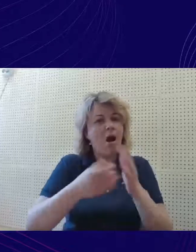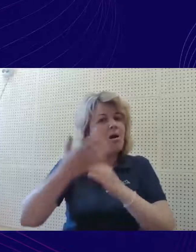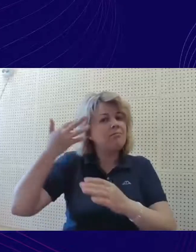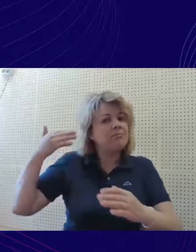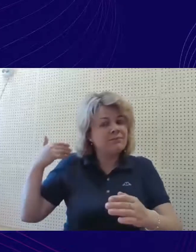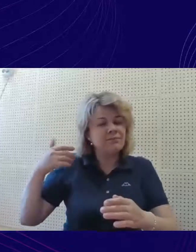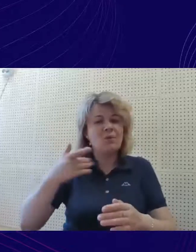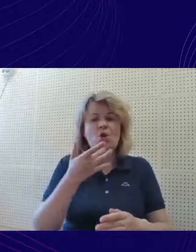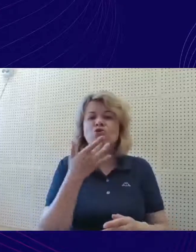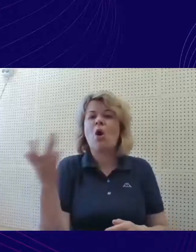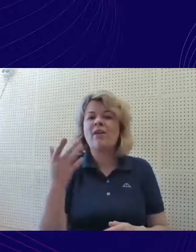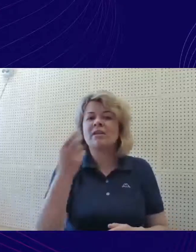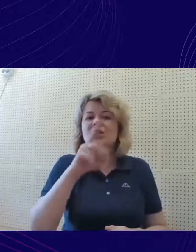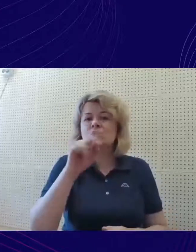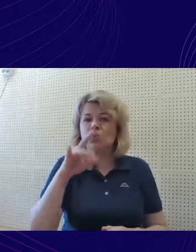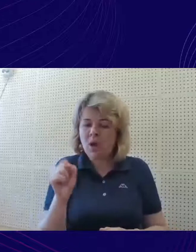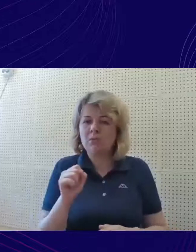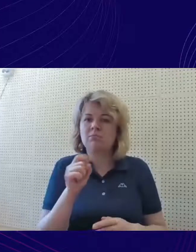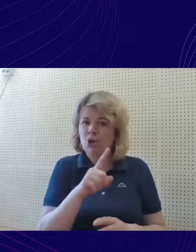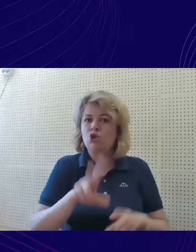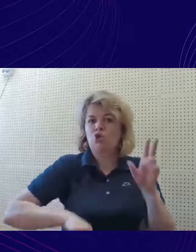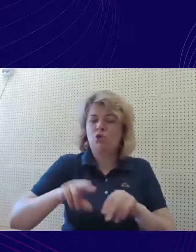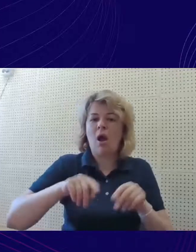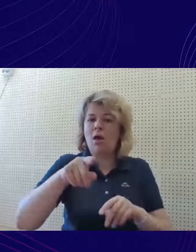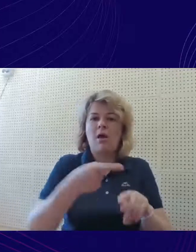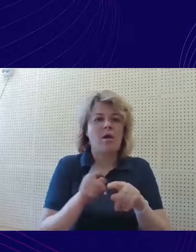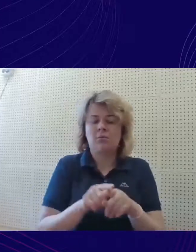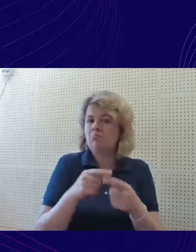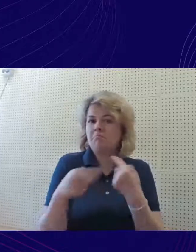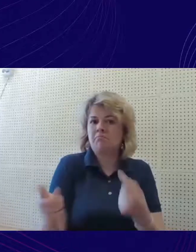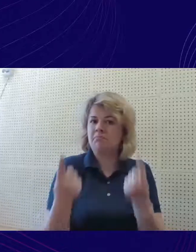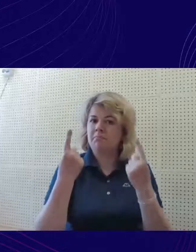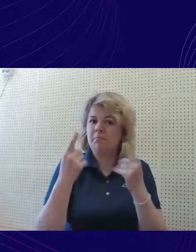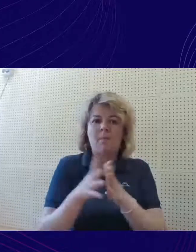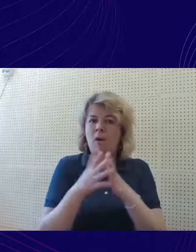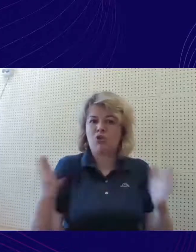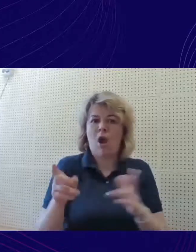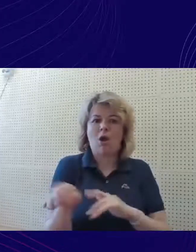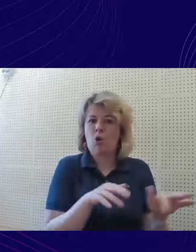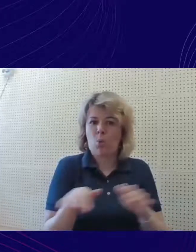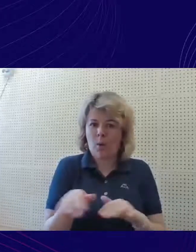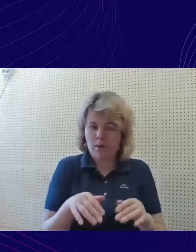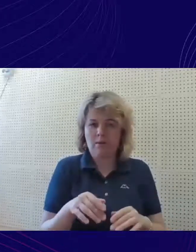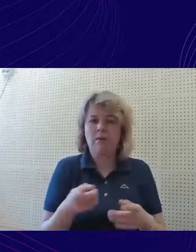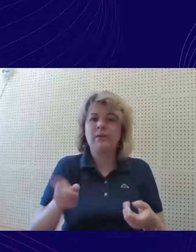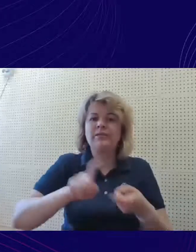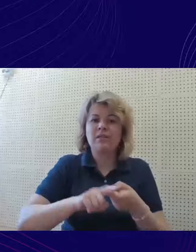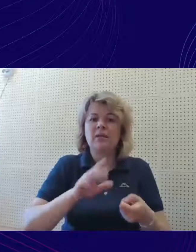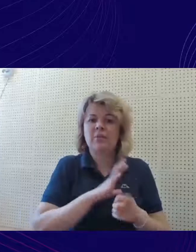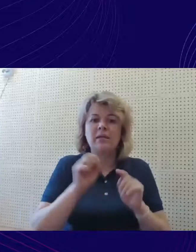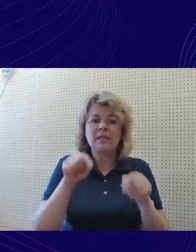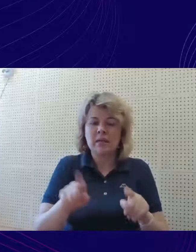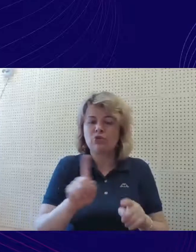они, конечно, играли большую роль, и было это связано с тем, что существовали жесткие